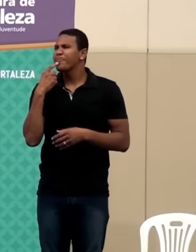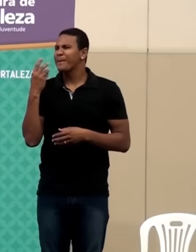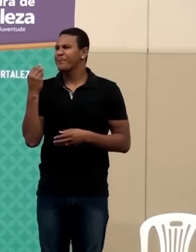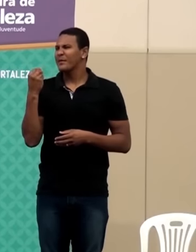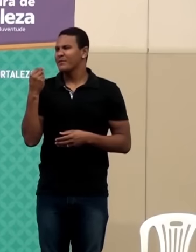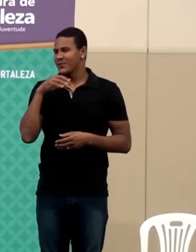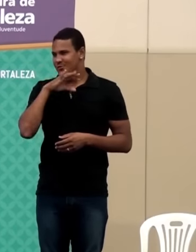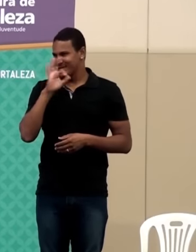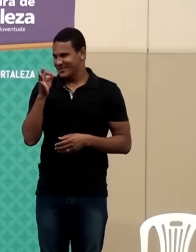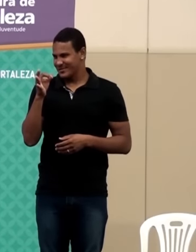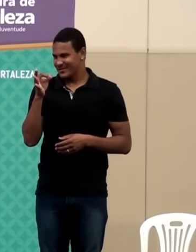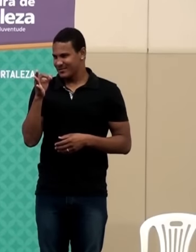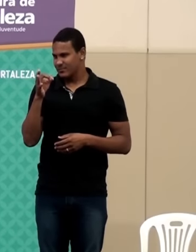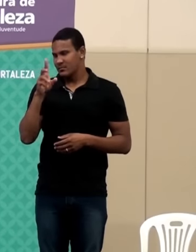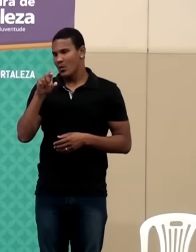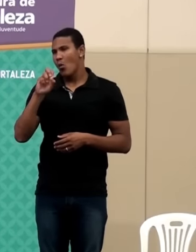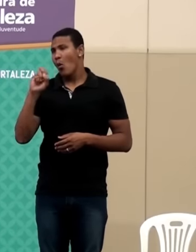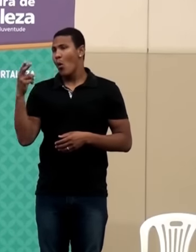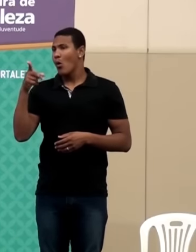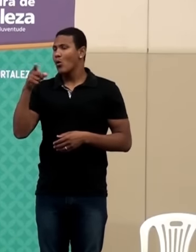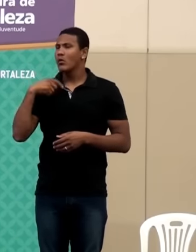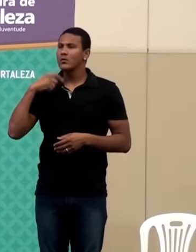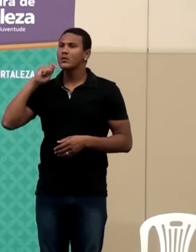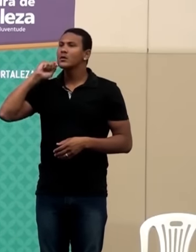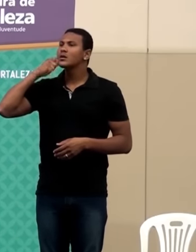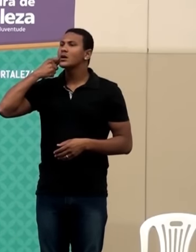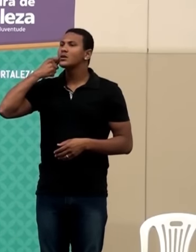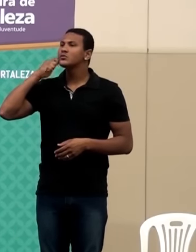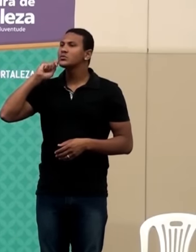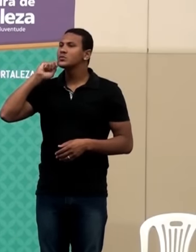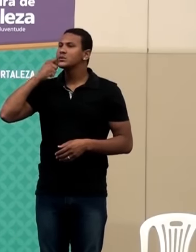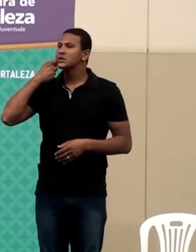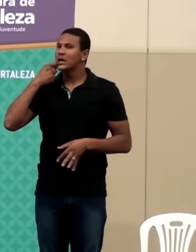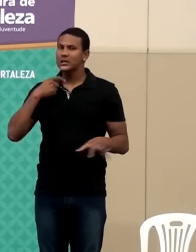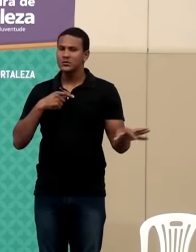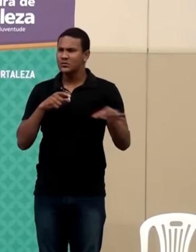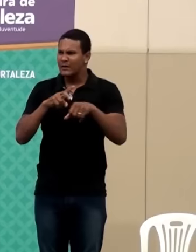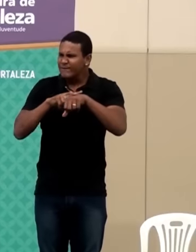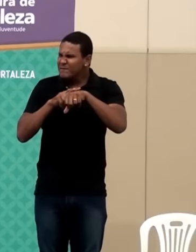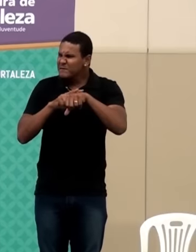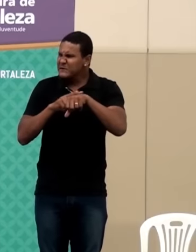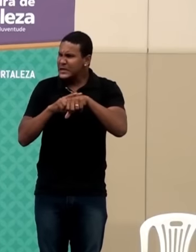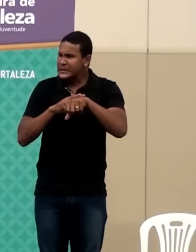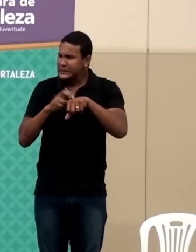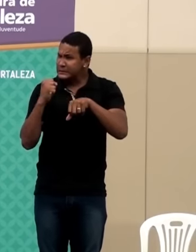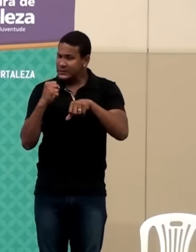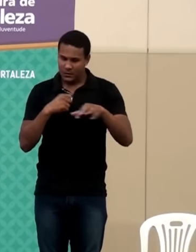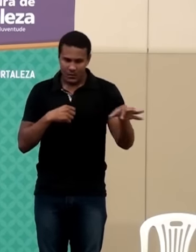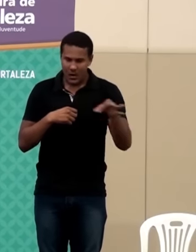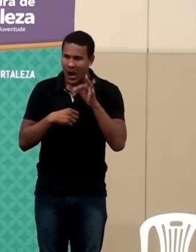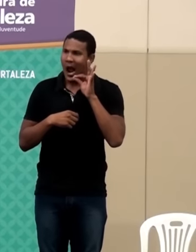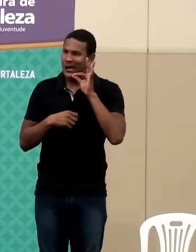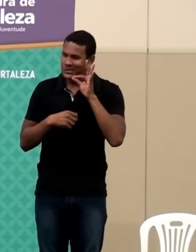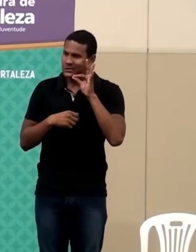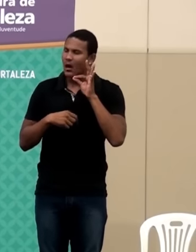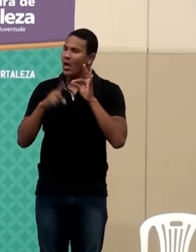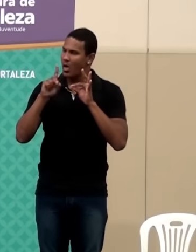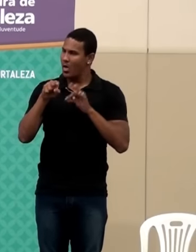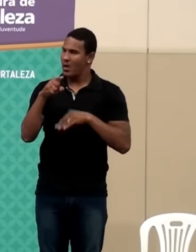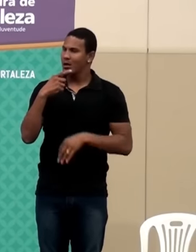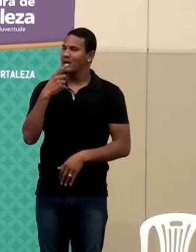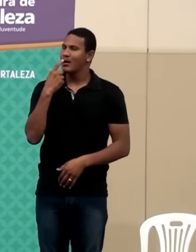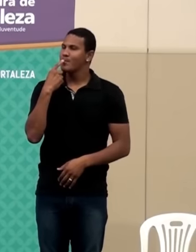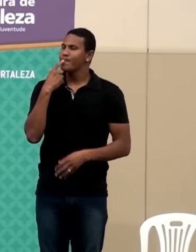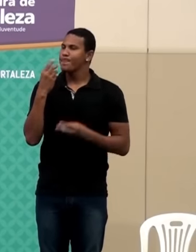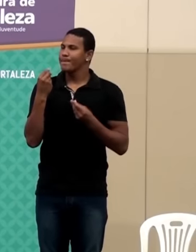é ruim esse sabor cáustico adstringente, tá? Você dá uma dentada no caju bem, vem, chega a dar aquela trava assim, então É esse sabor aí, cáustico